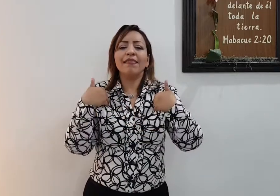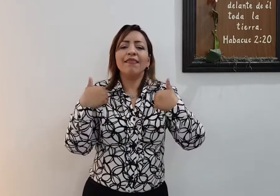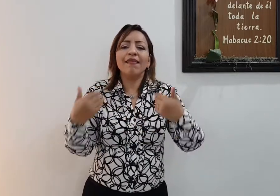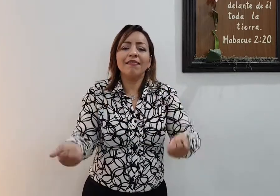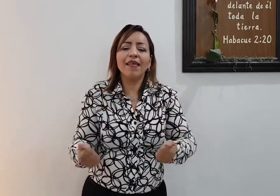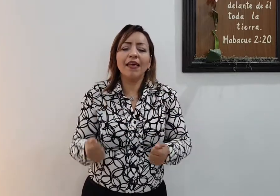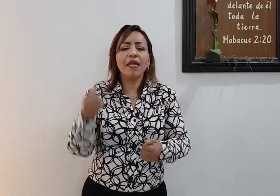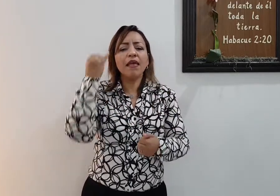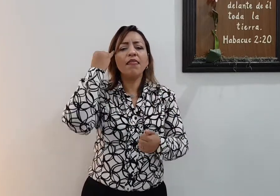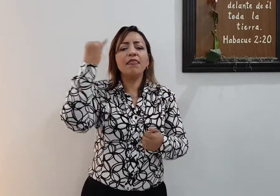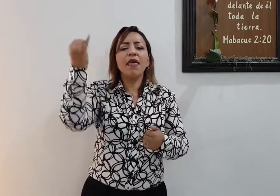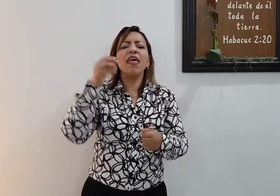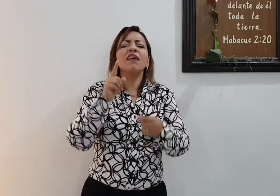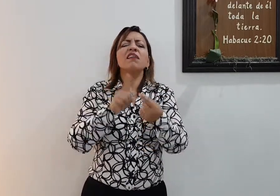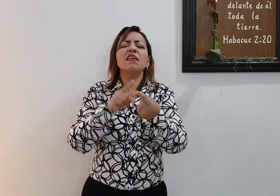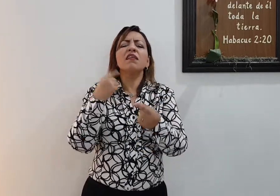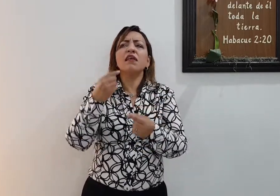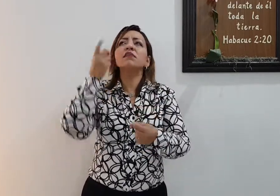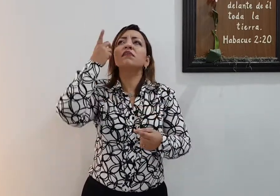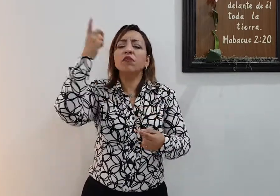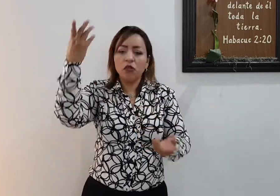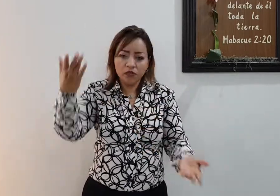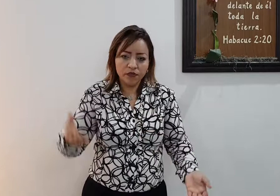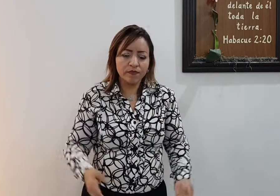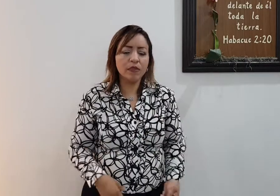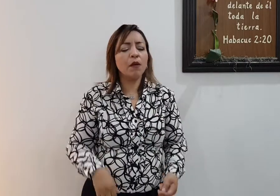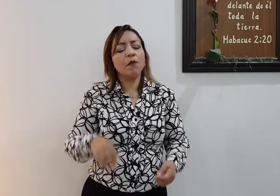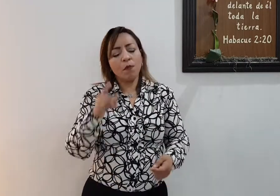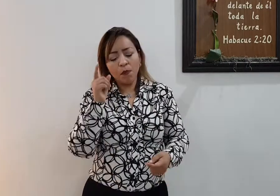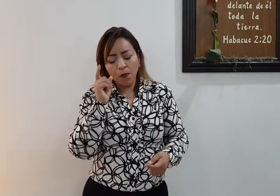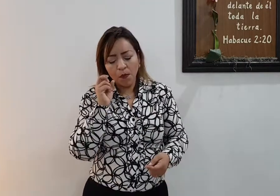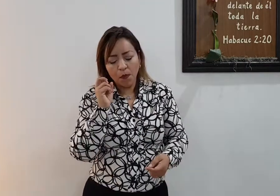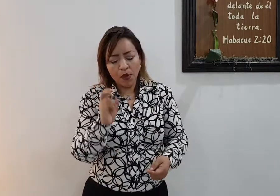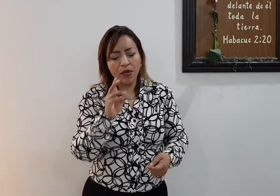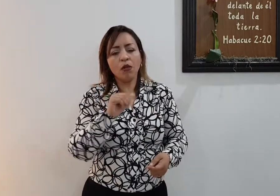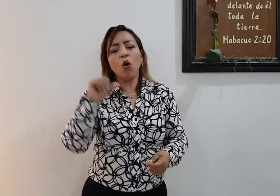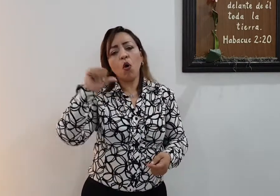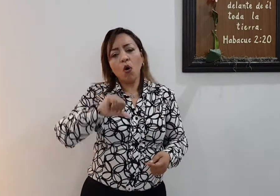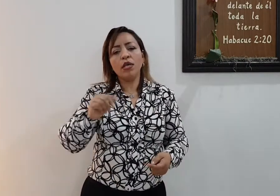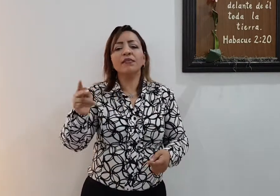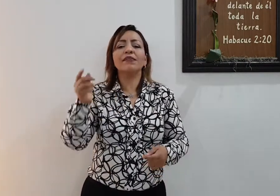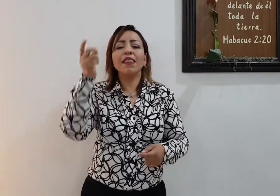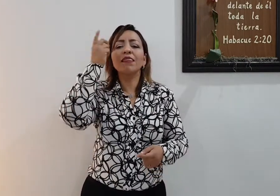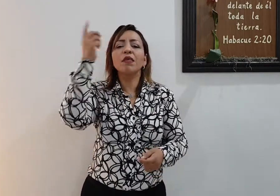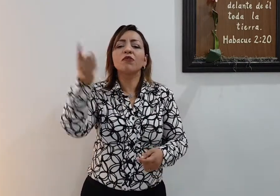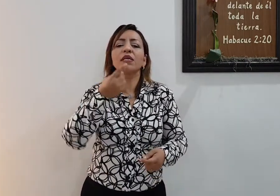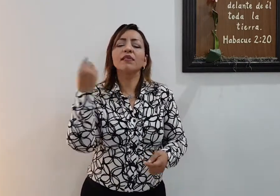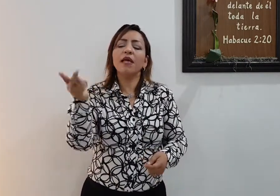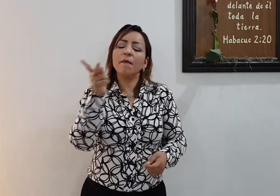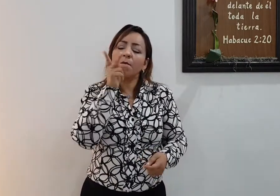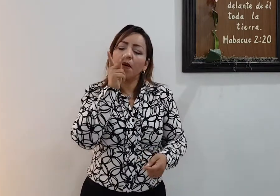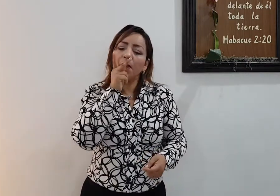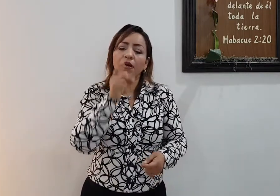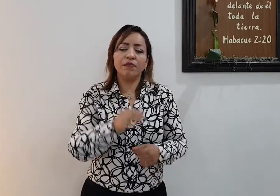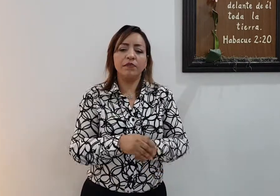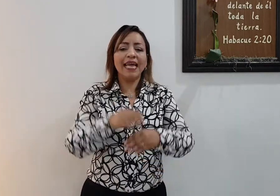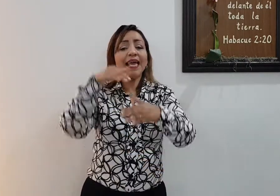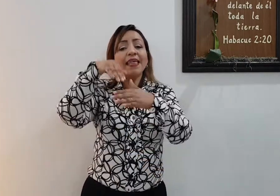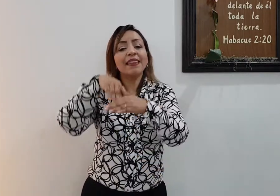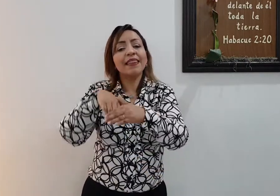hermano, sino a quien oramos. Esa va a ser la diferencia. Es entrar en una relación íntima con